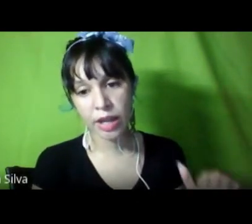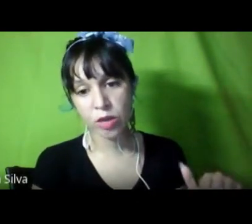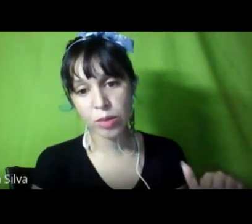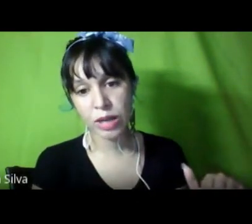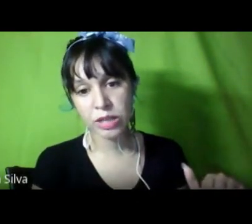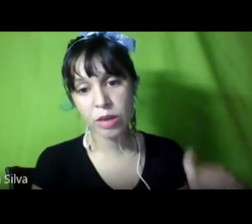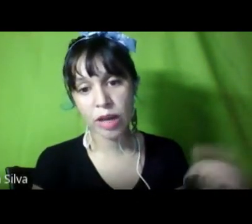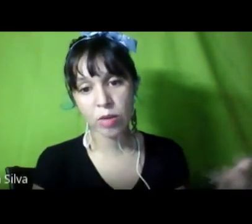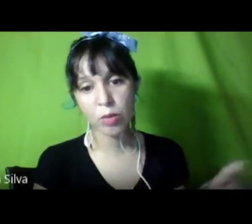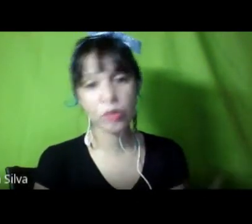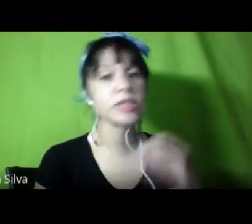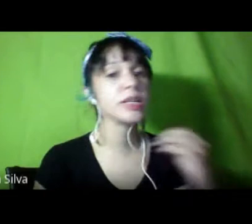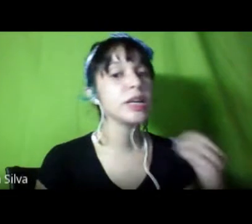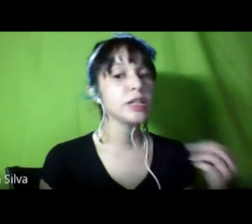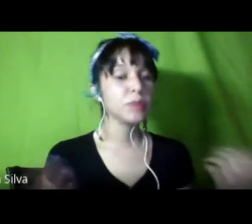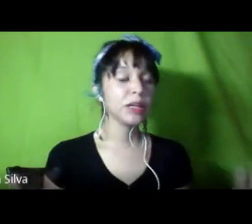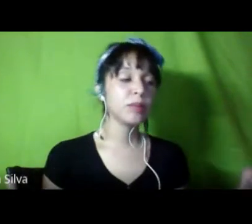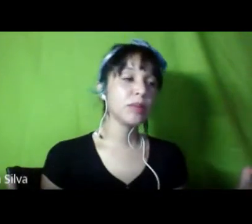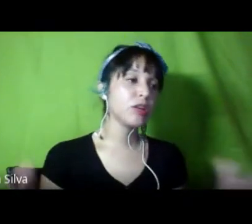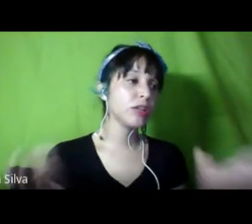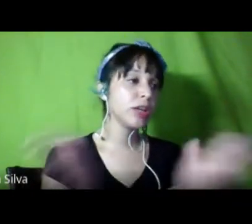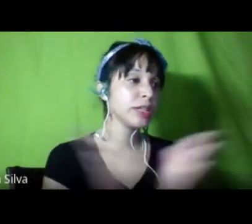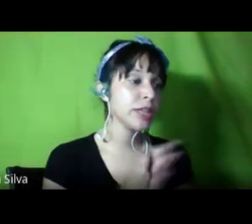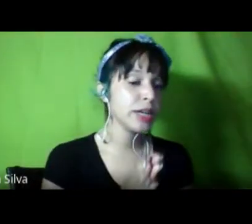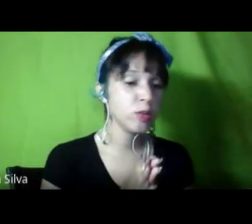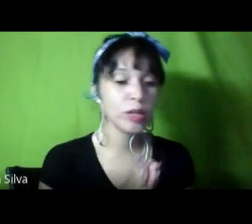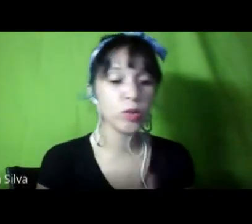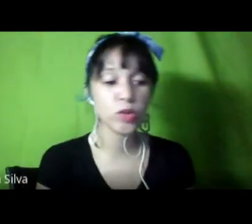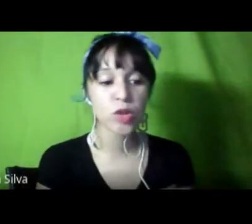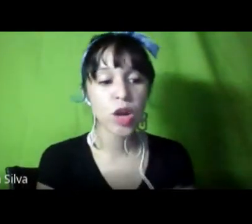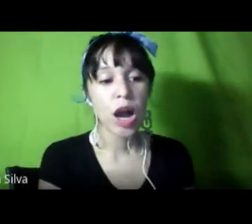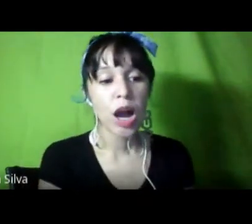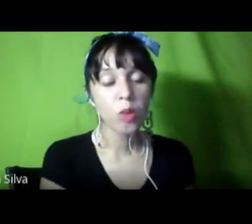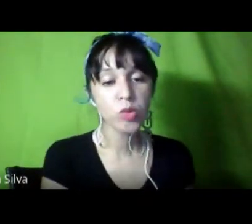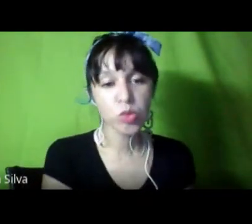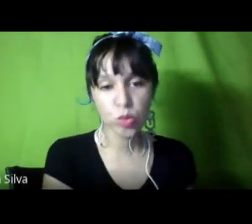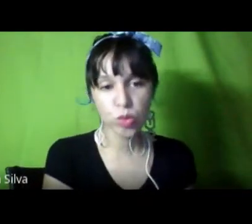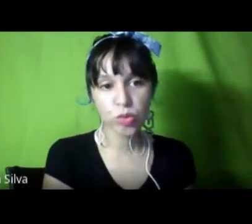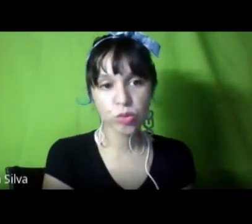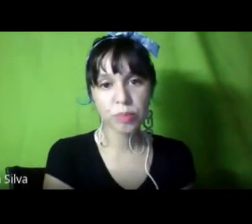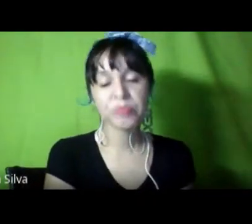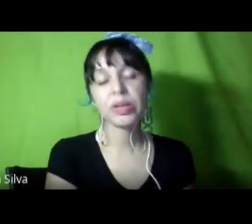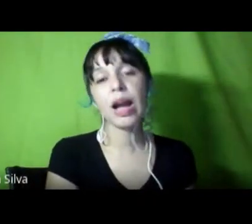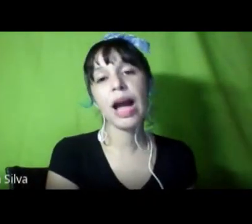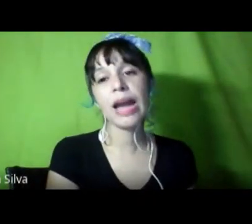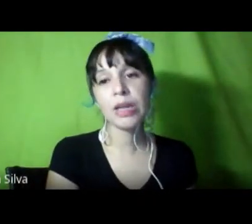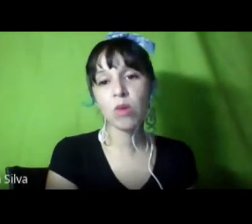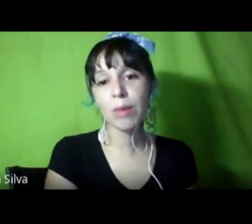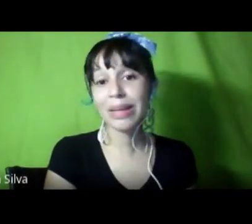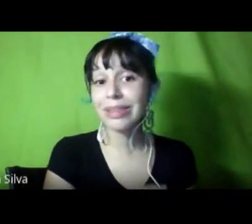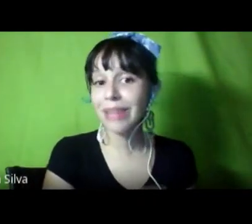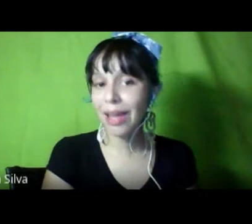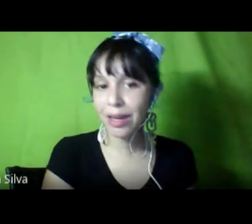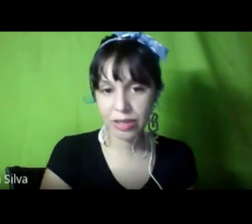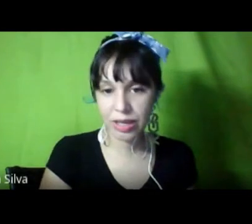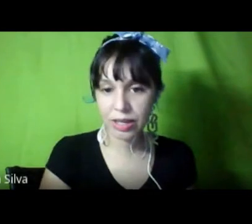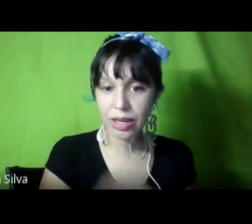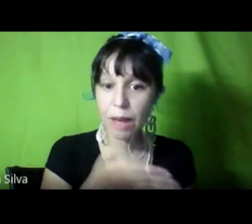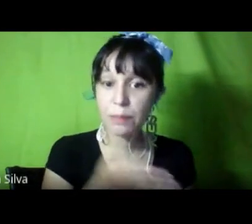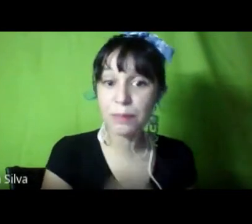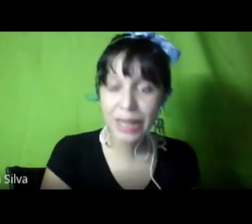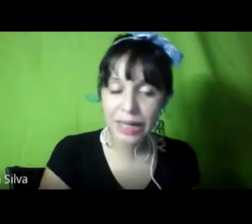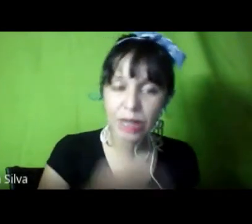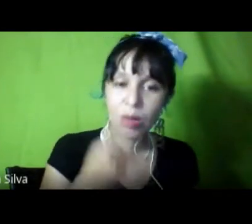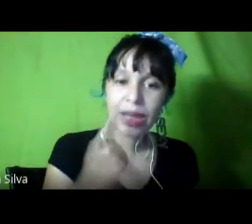que aqui no Brasil é a língua portuguesa. Explicando melhor essa L1 e L2. O surdo, a língua materna dele,